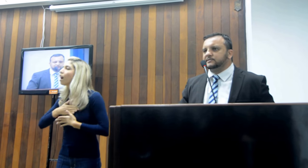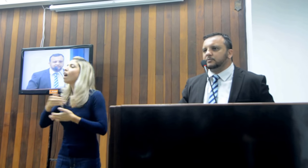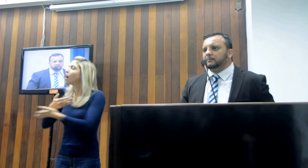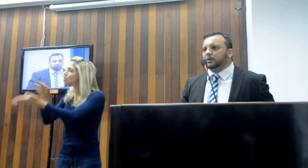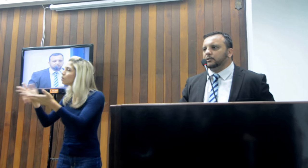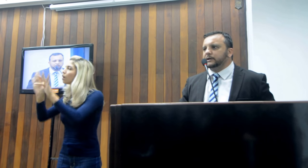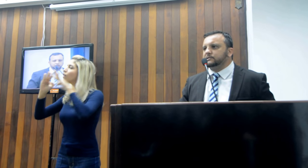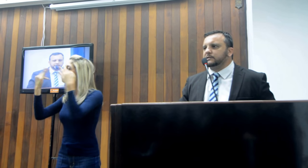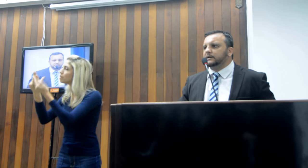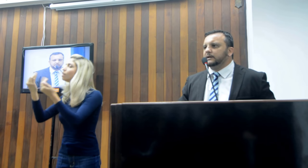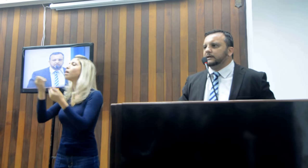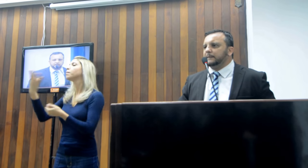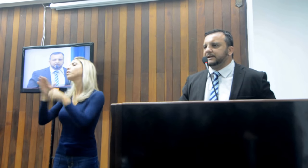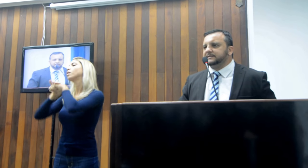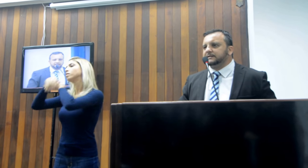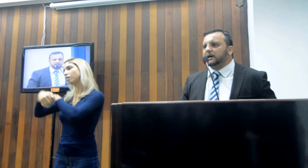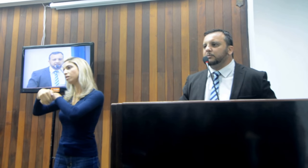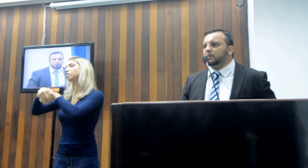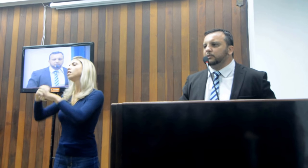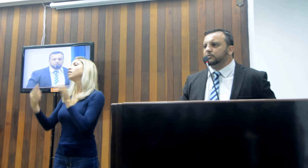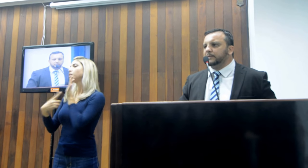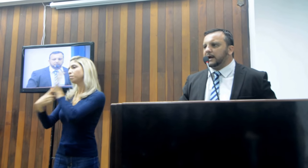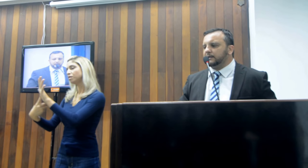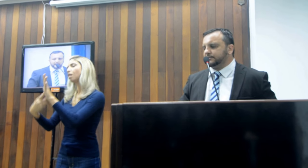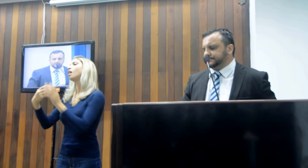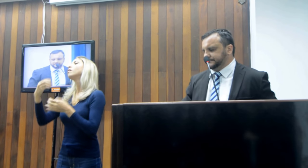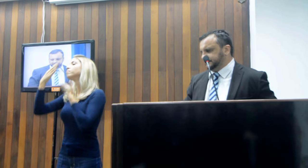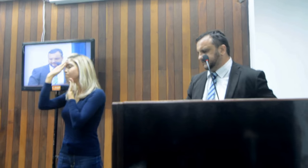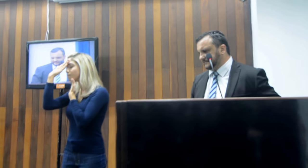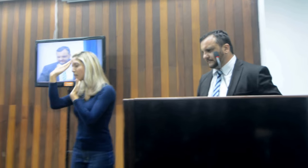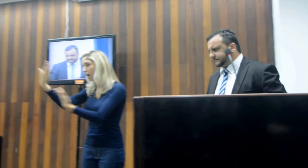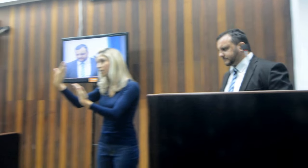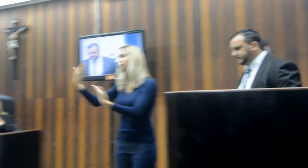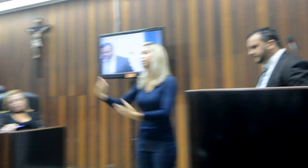cabofrienses uma boa noite e apresentar o meu muito obrigado.